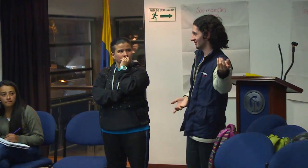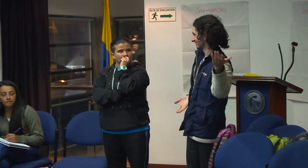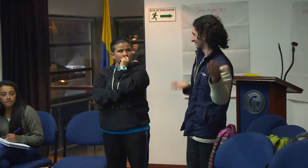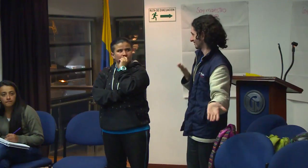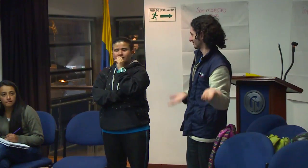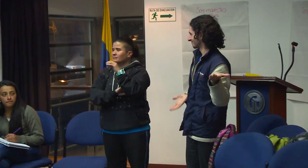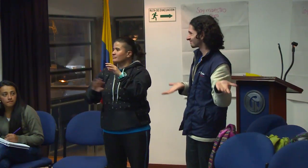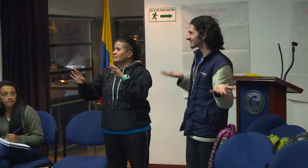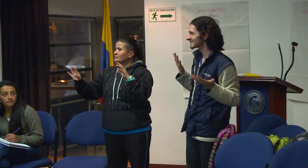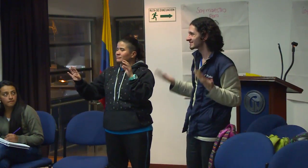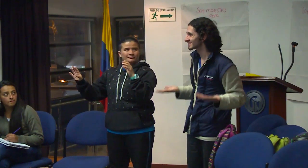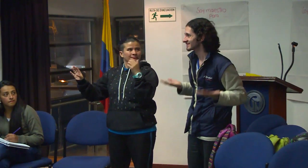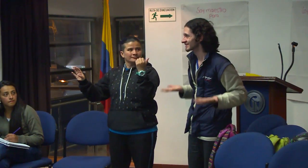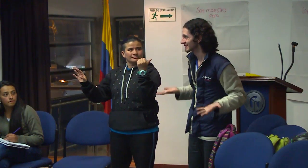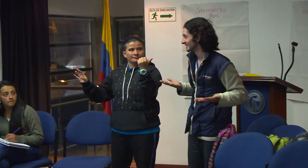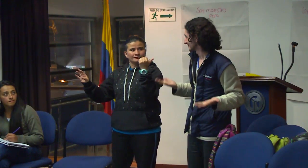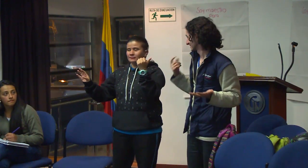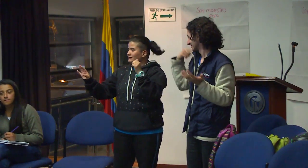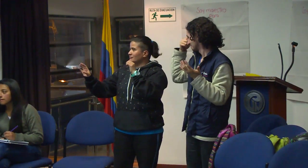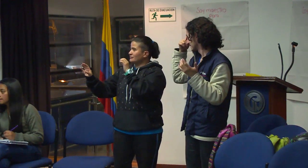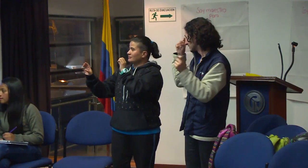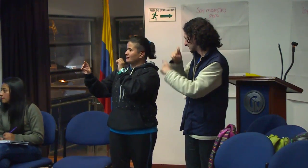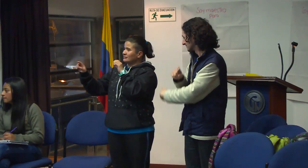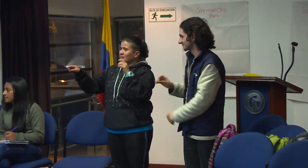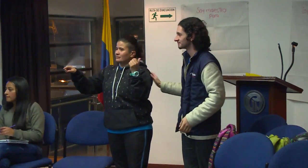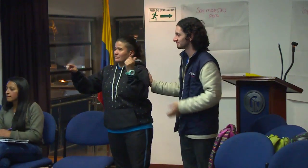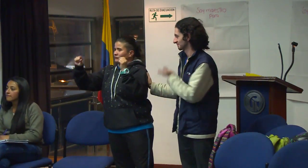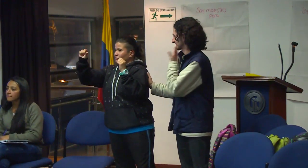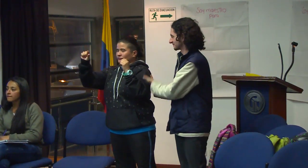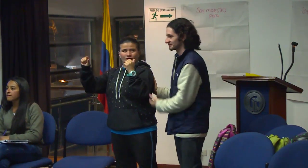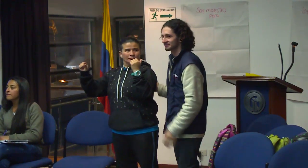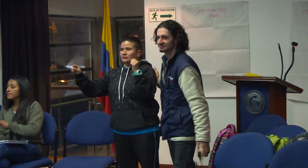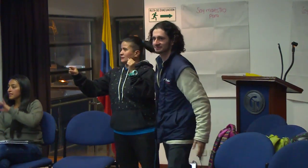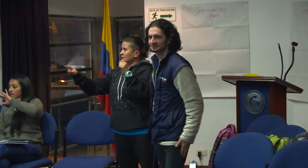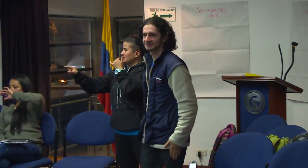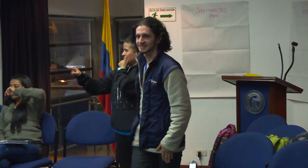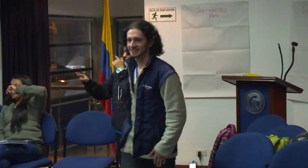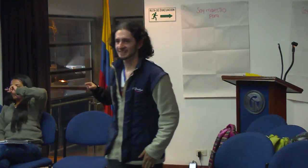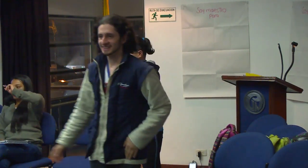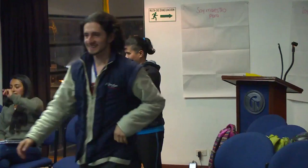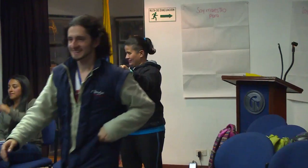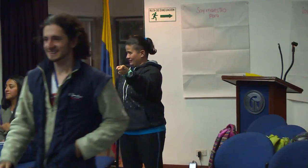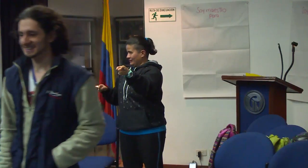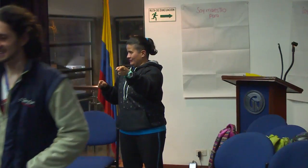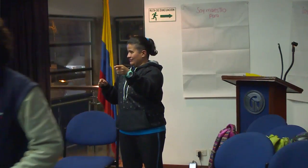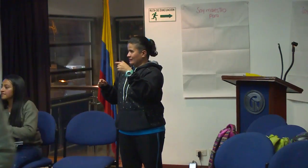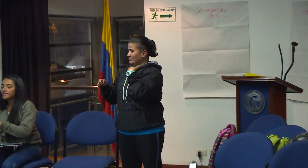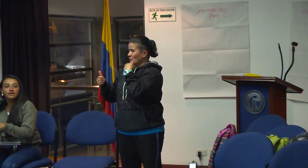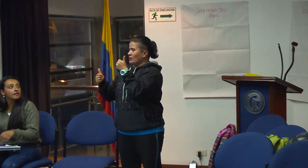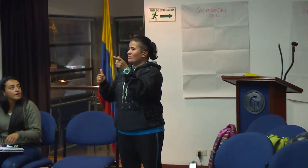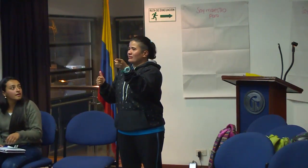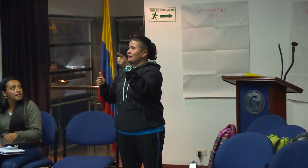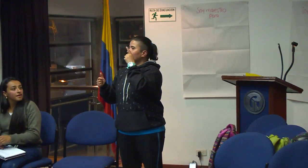Entonces, yo voy a salir afuera a aplicar eso que me están dando ahorita, ¿cómo lo voy a hacer? Creo que ahí la reflexión es importante.